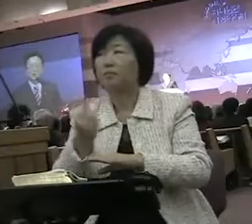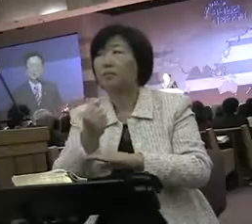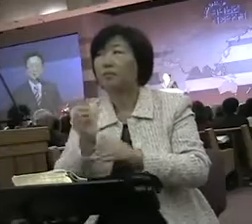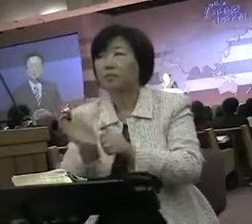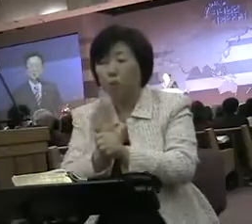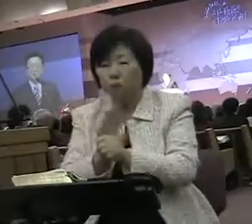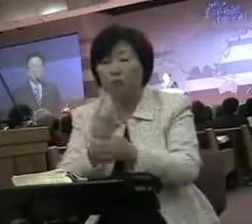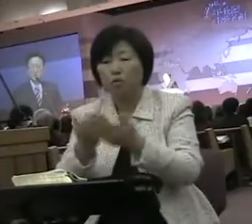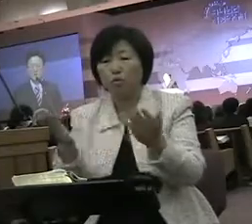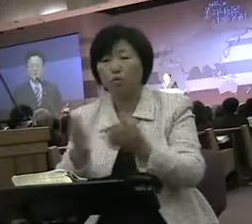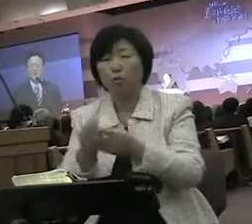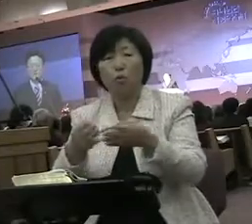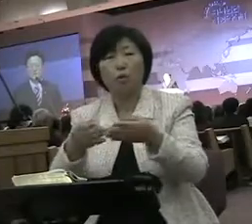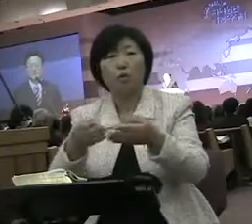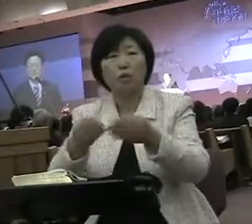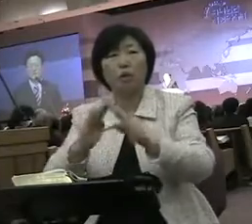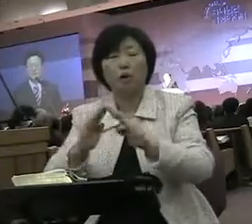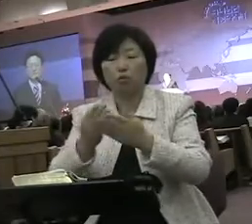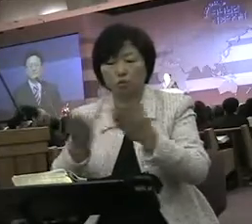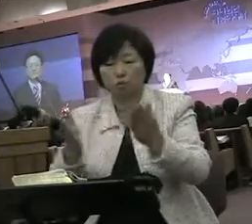격려해 주시고 세워주시고,